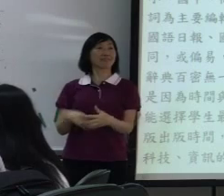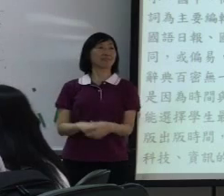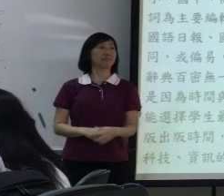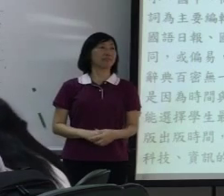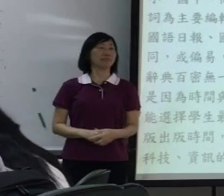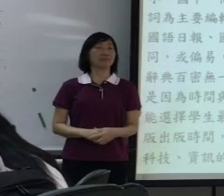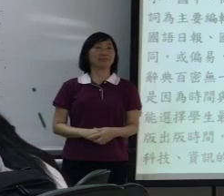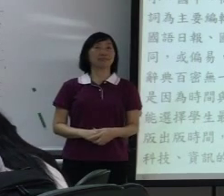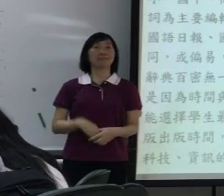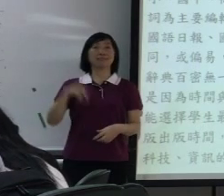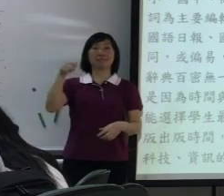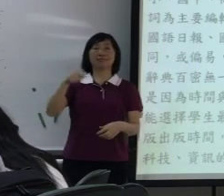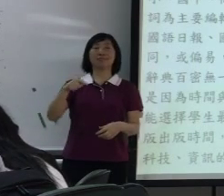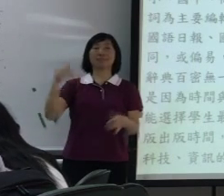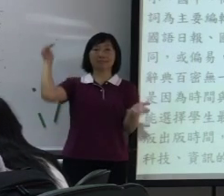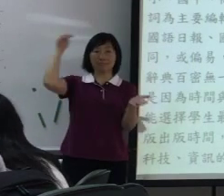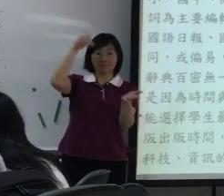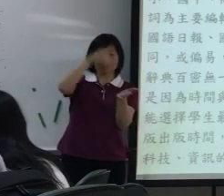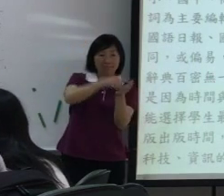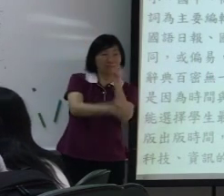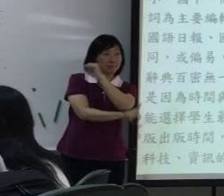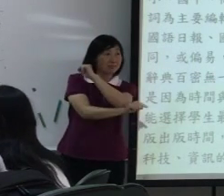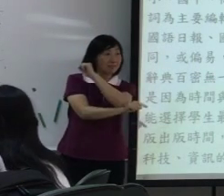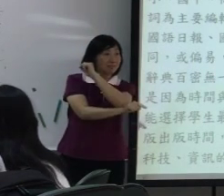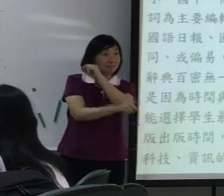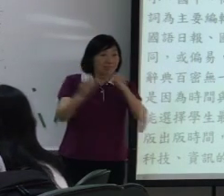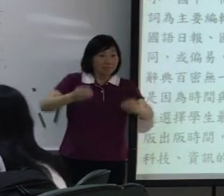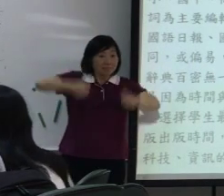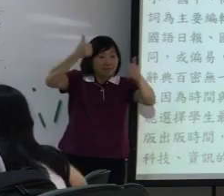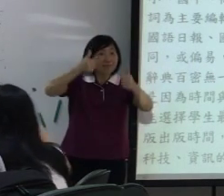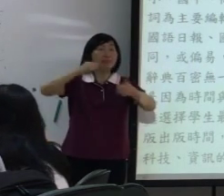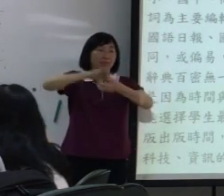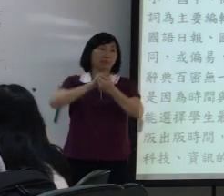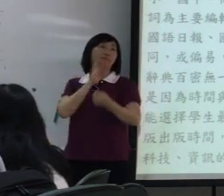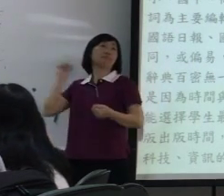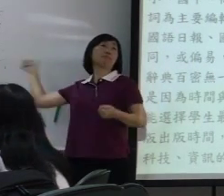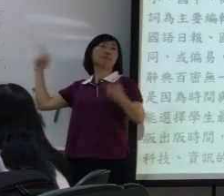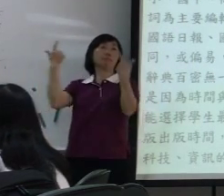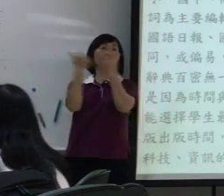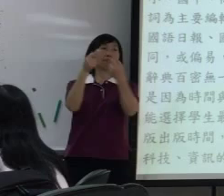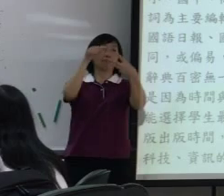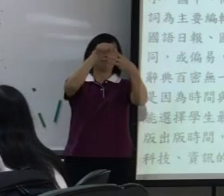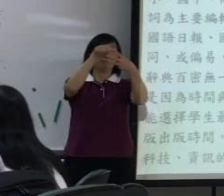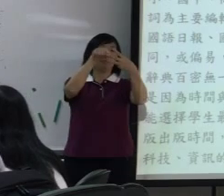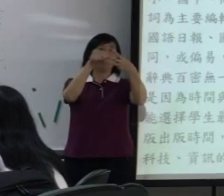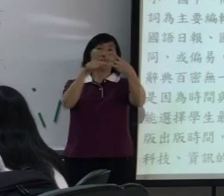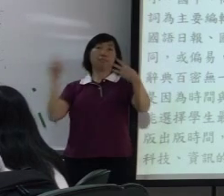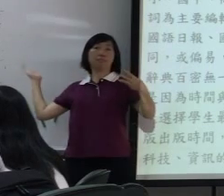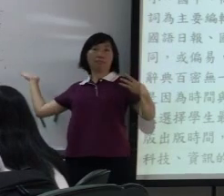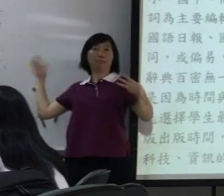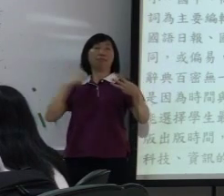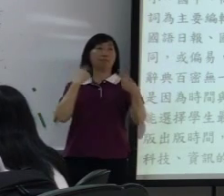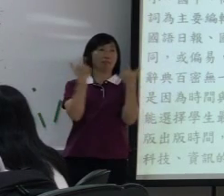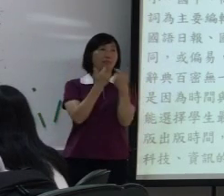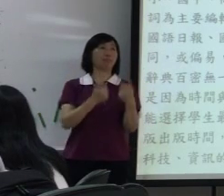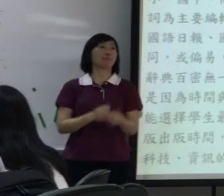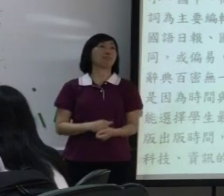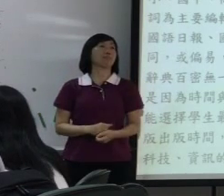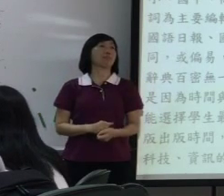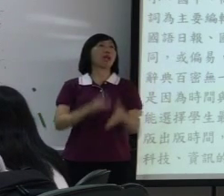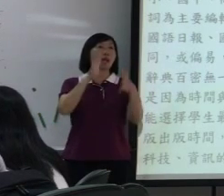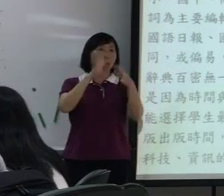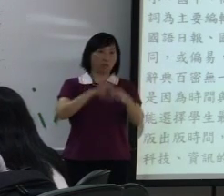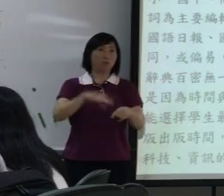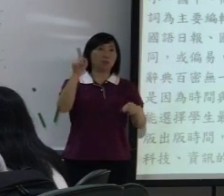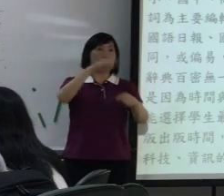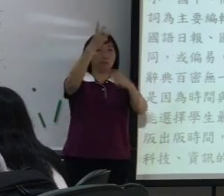做最后的共识的原则，到最后才